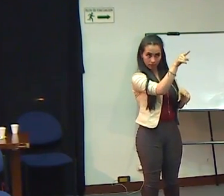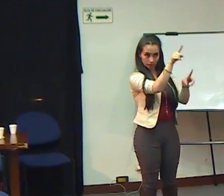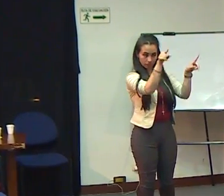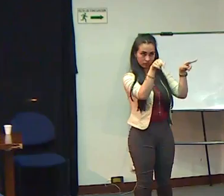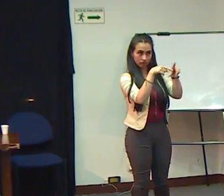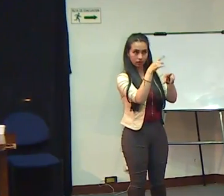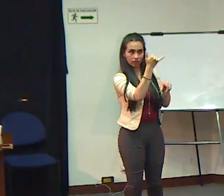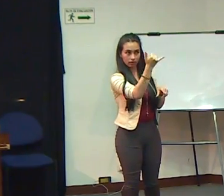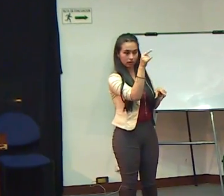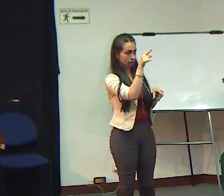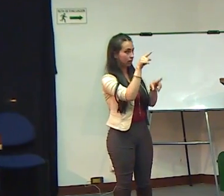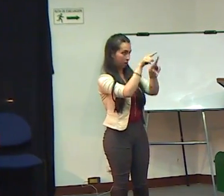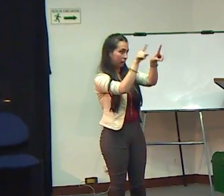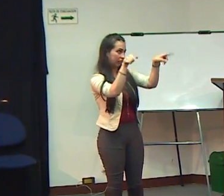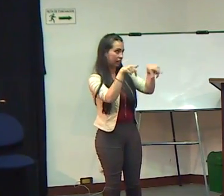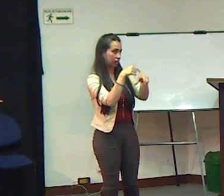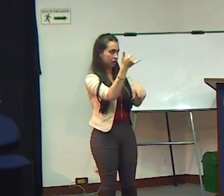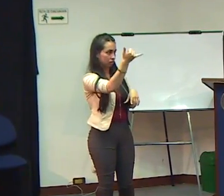En la cartel,